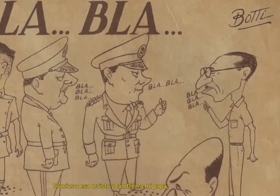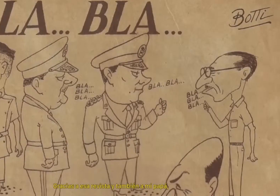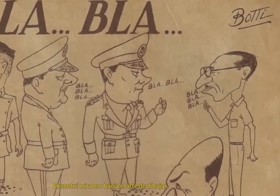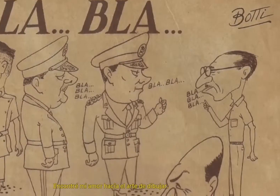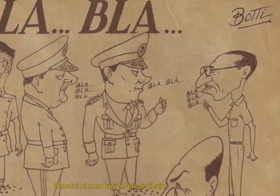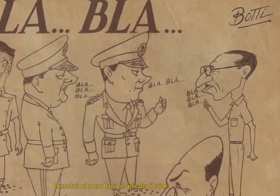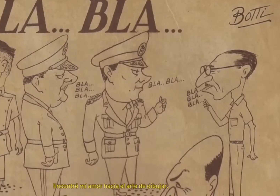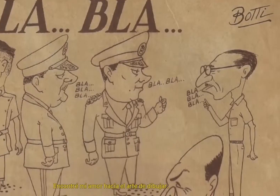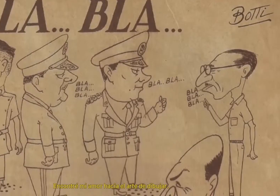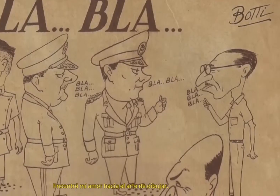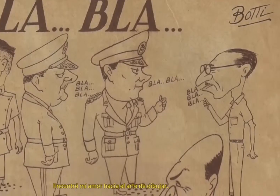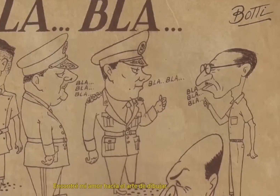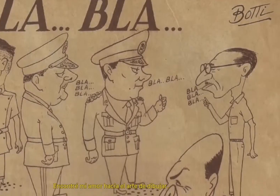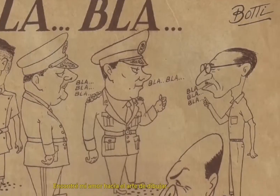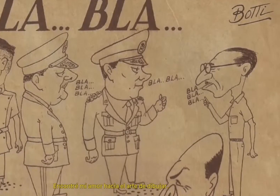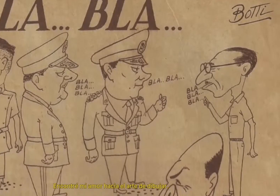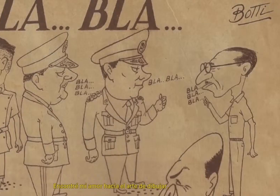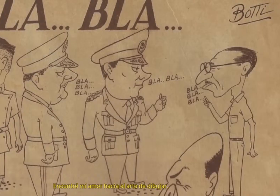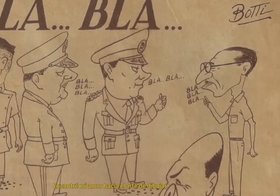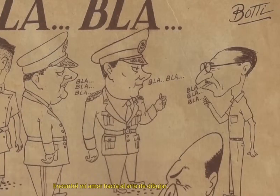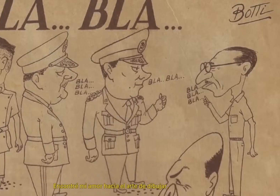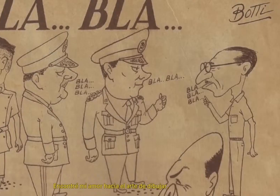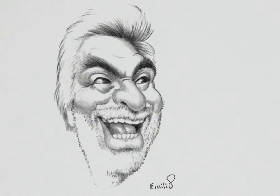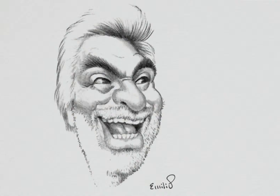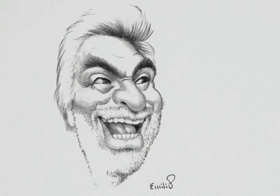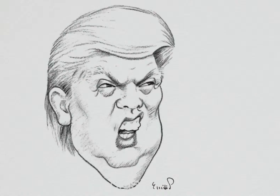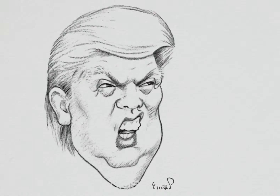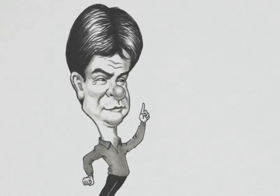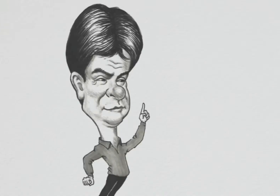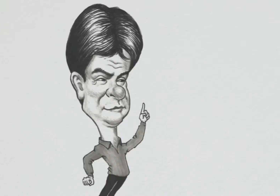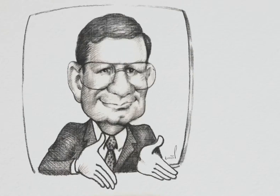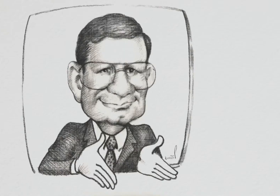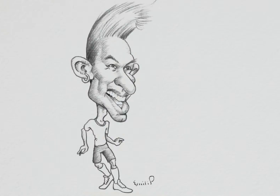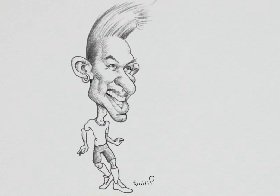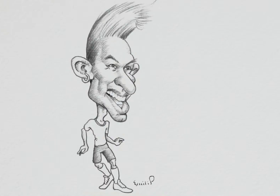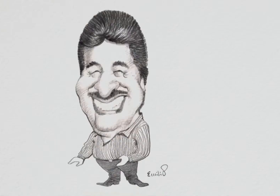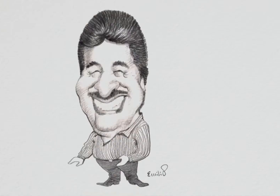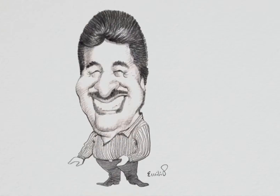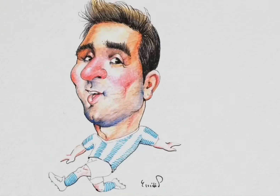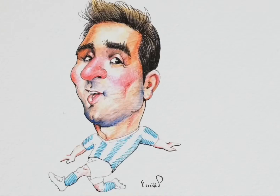papá encontré mi amor hacia el arte de dibujar.